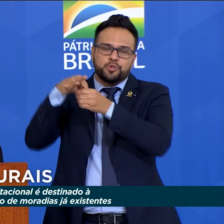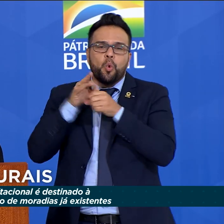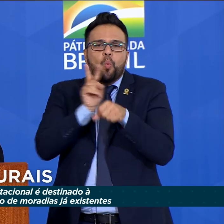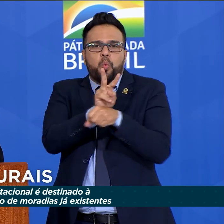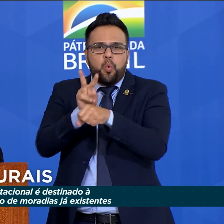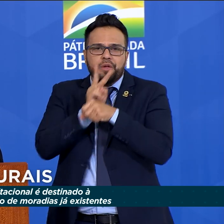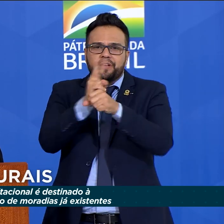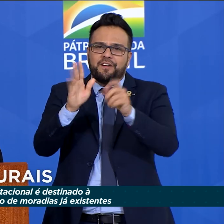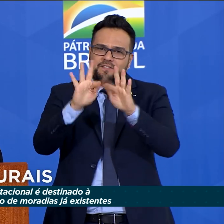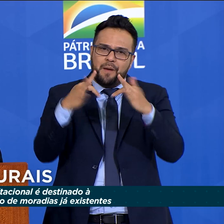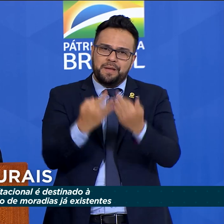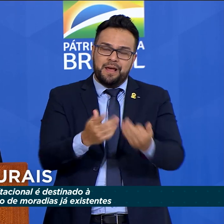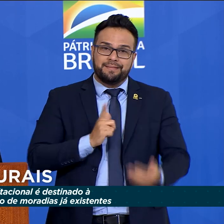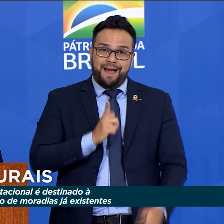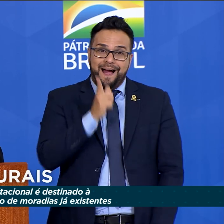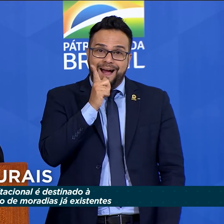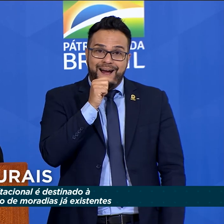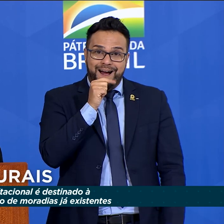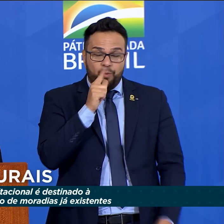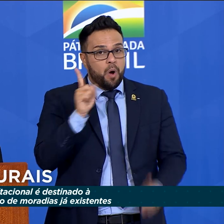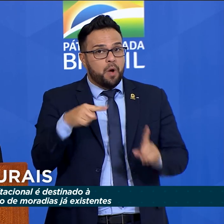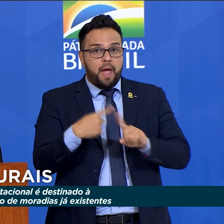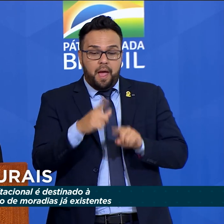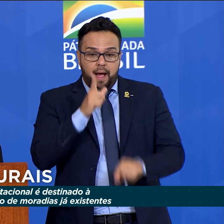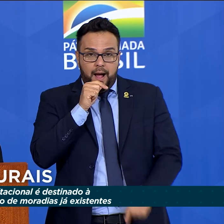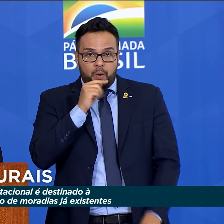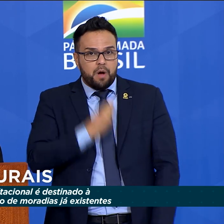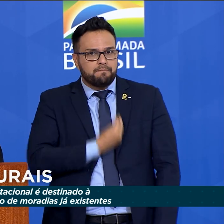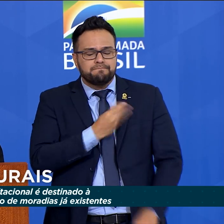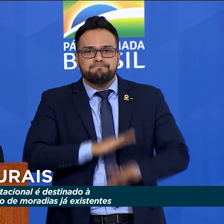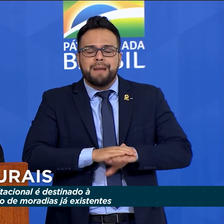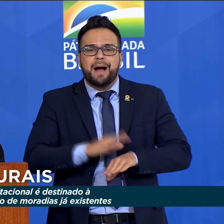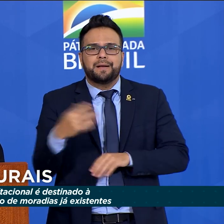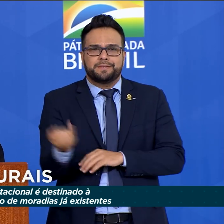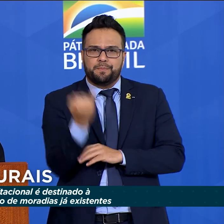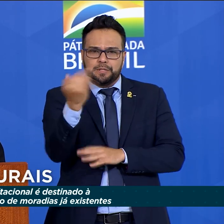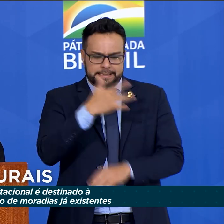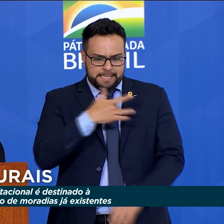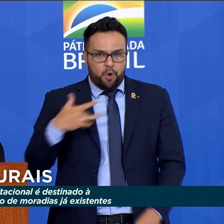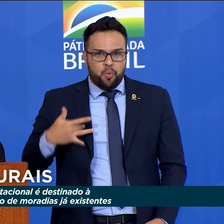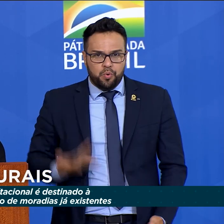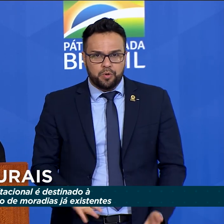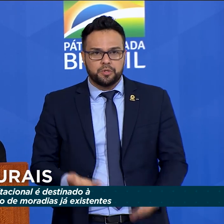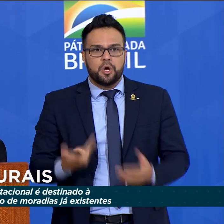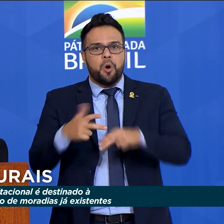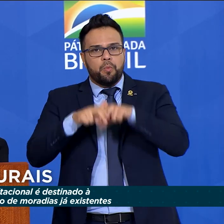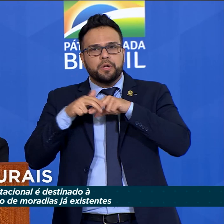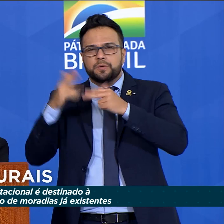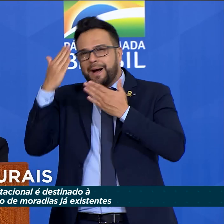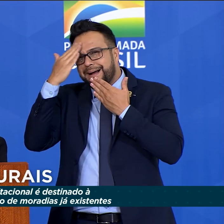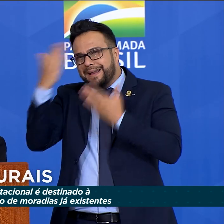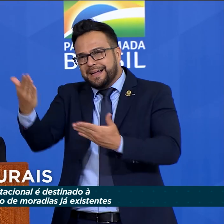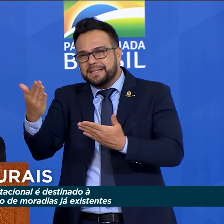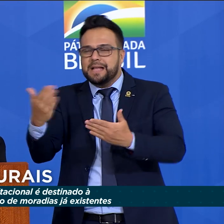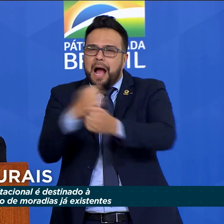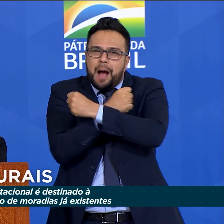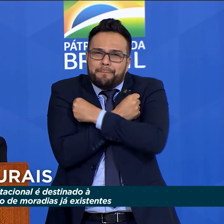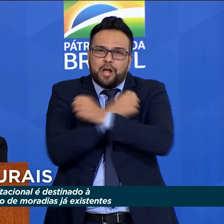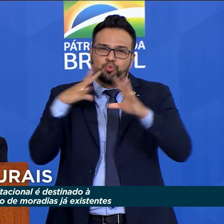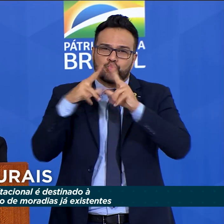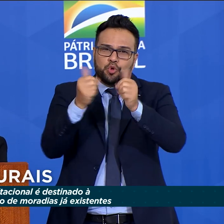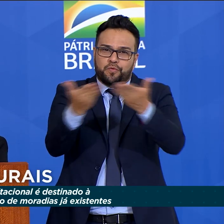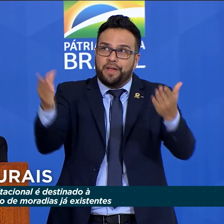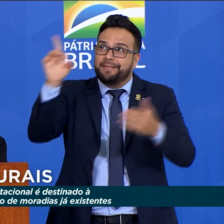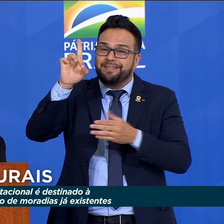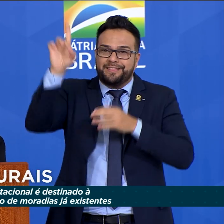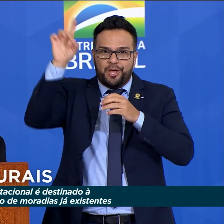suas famílias, tendo água, que é vida, água é saúde. Então, eu só tenho aqui muito a agradecer. Um abraço a todos vocês,